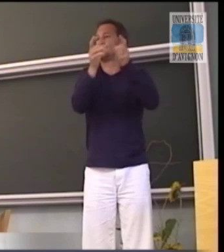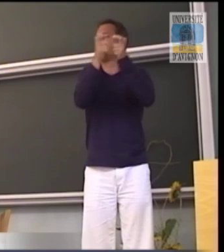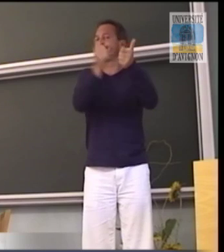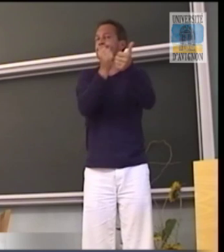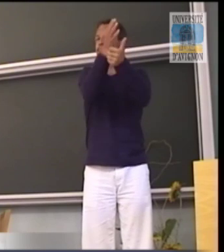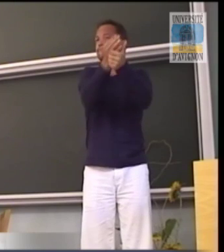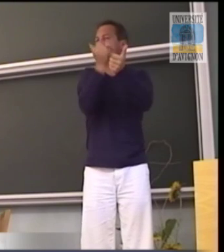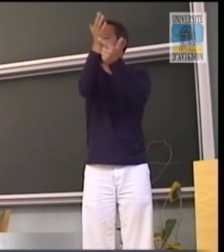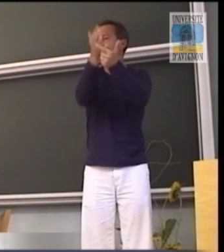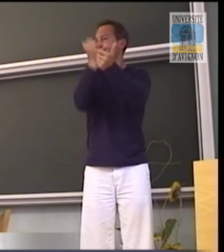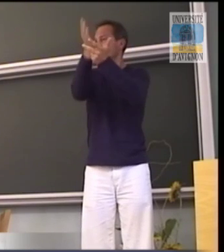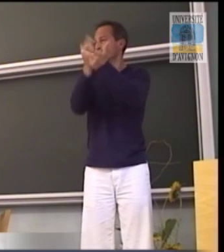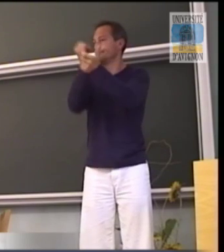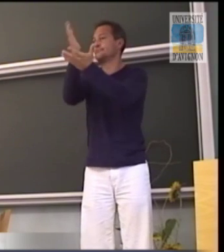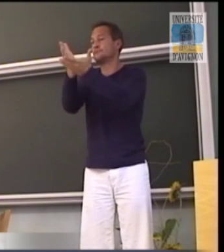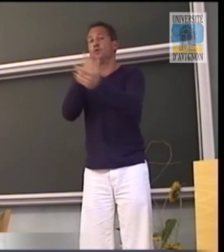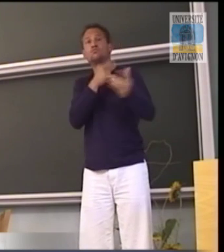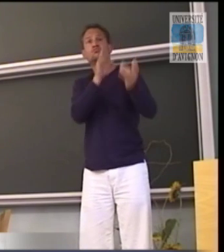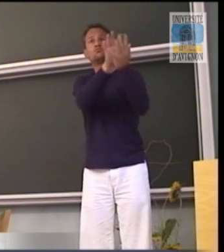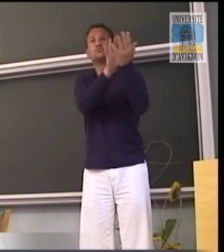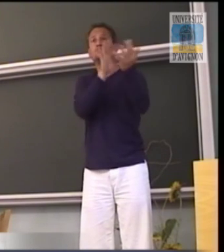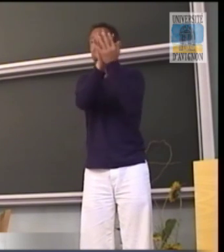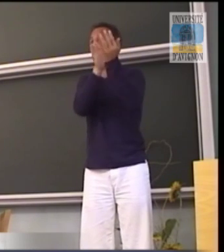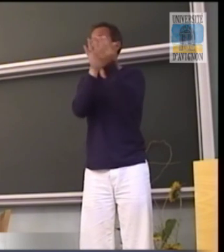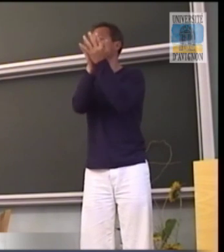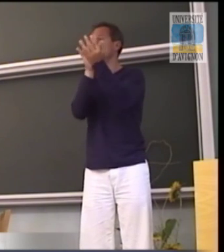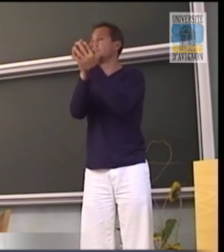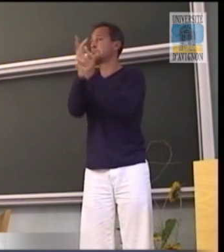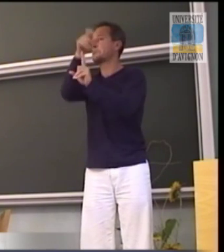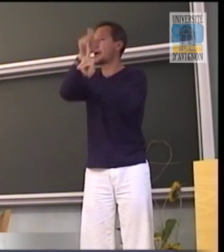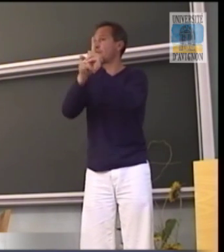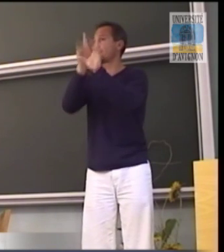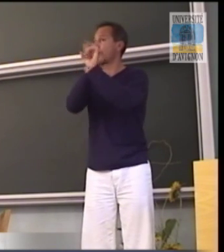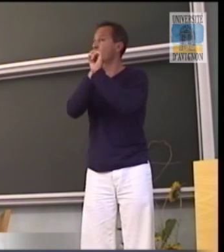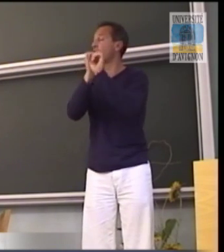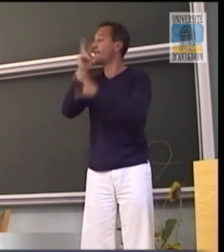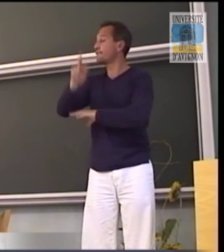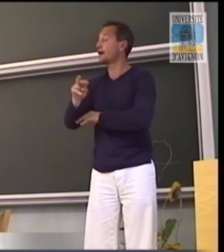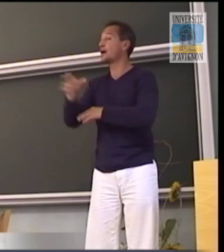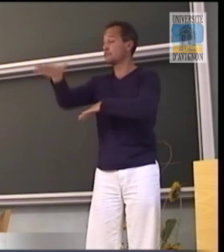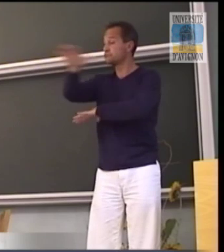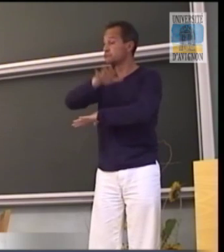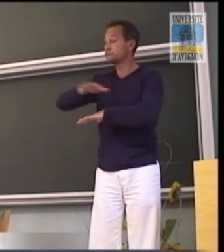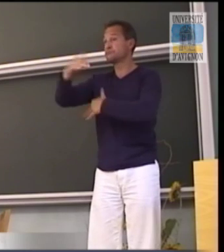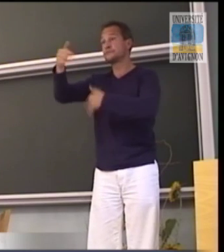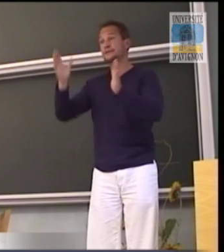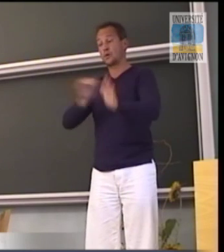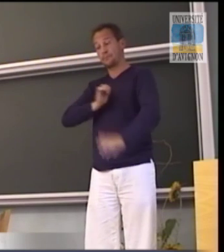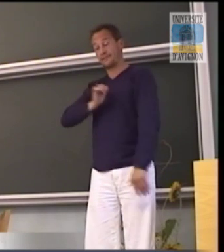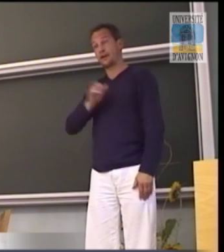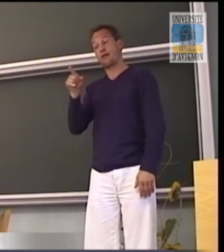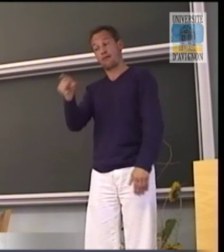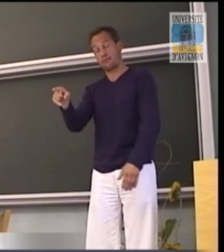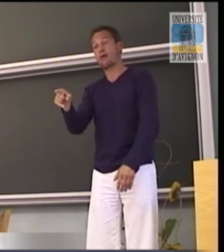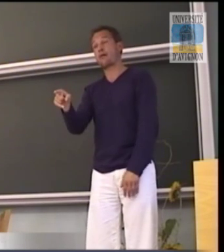entreprises. Et nous avons rencontré des gens formidables, et je voudrais saluer le secteur marchand et privé, qui est bien